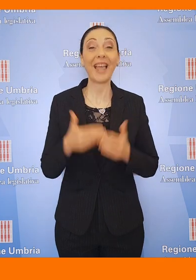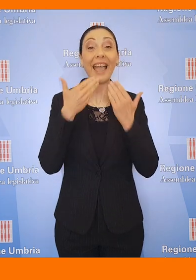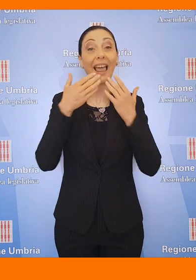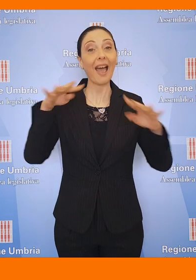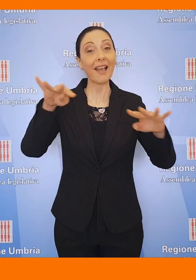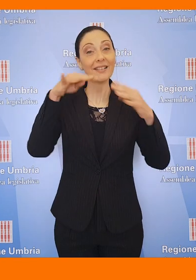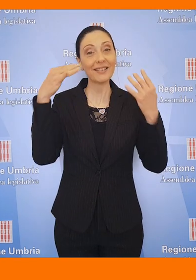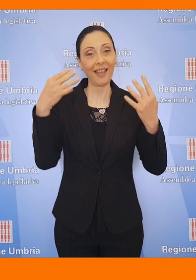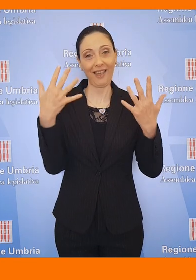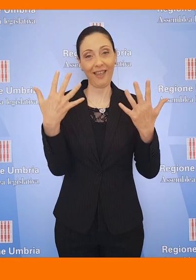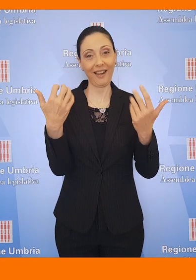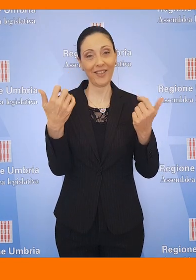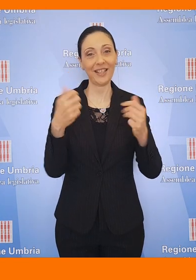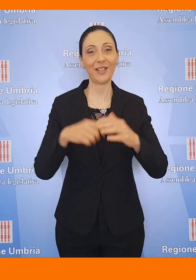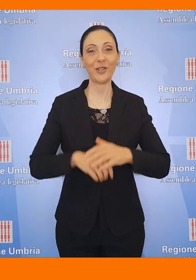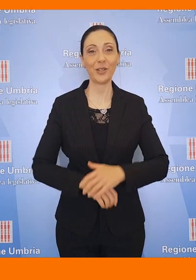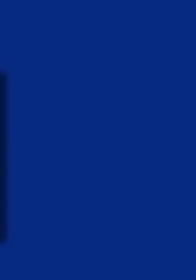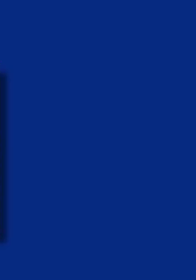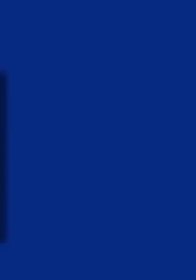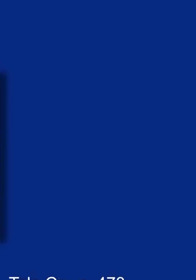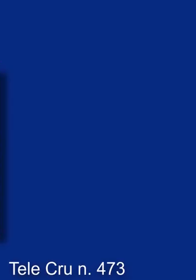per la vostra attenzione. Arrivederci.